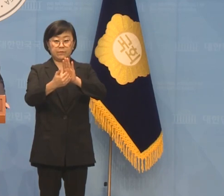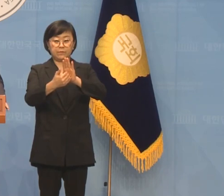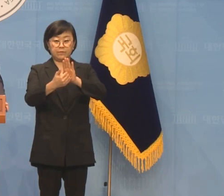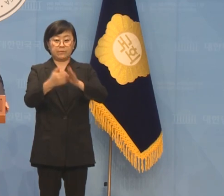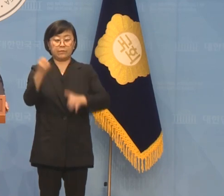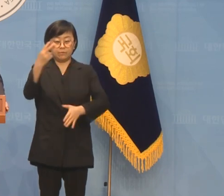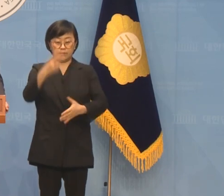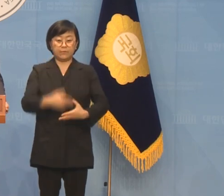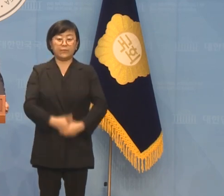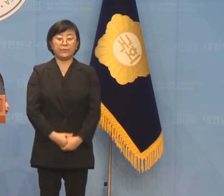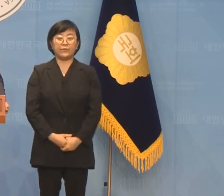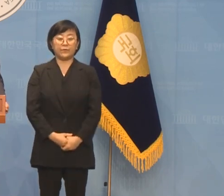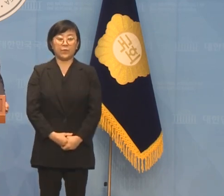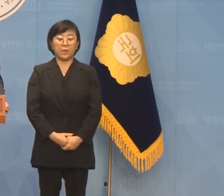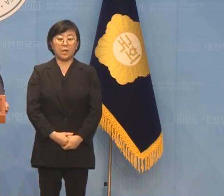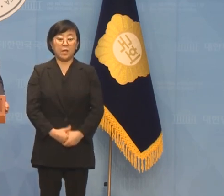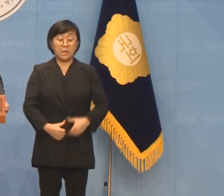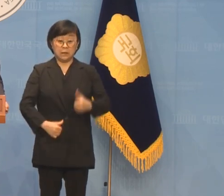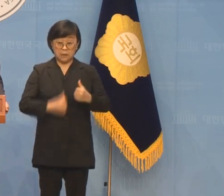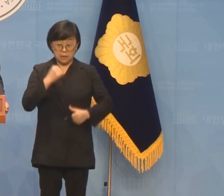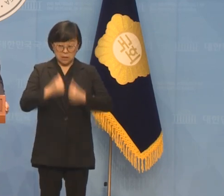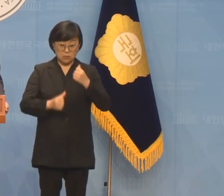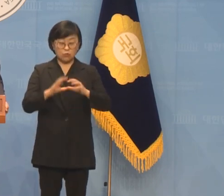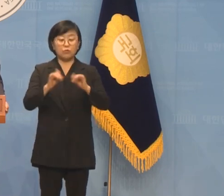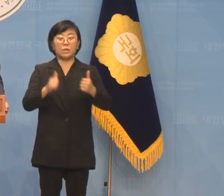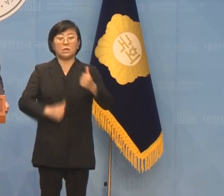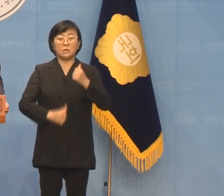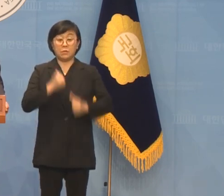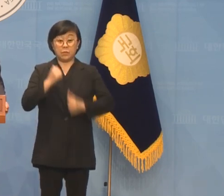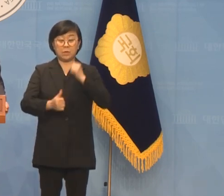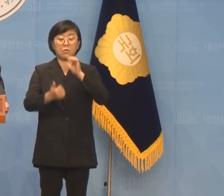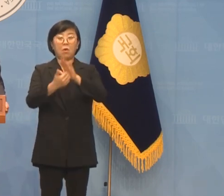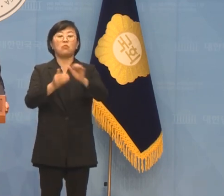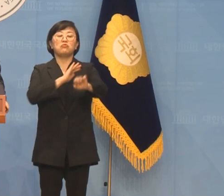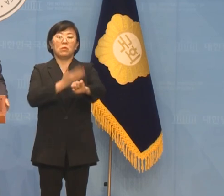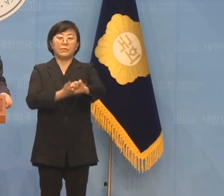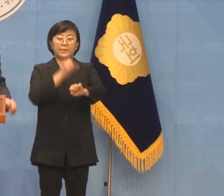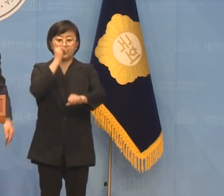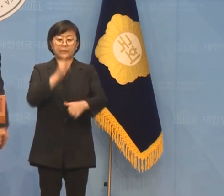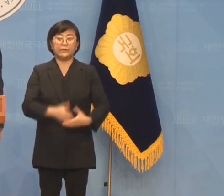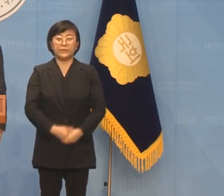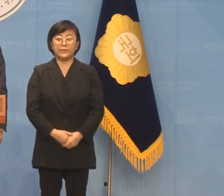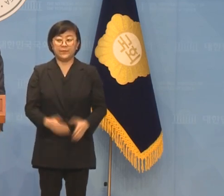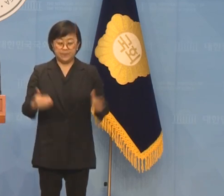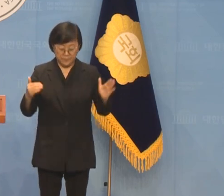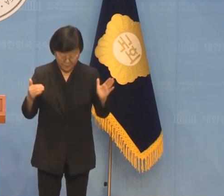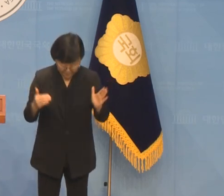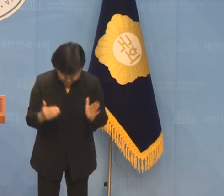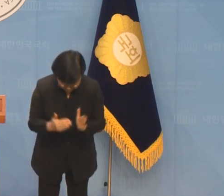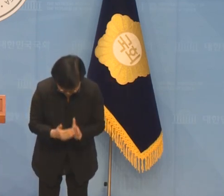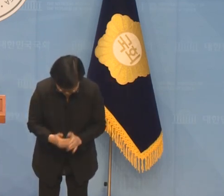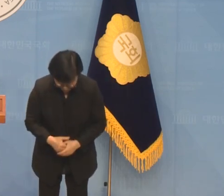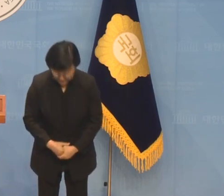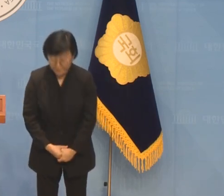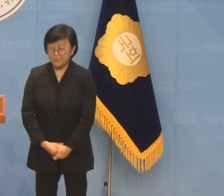다시 하겠습니다. 들끓는 민심에 거부권을 행사한 것입니다. 이상입니다.